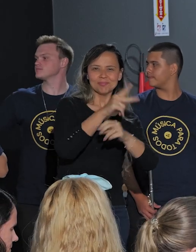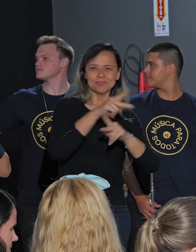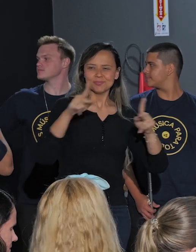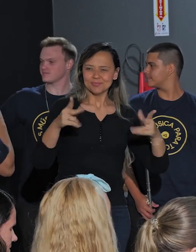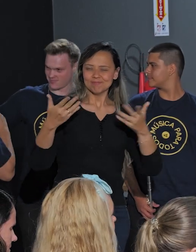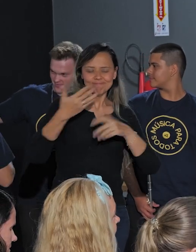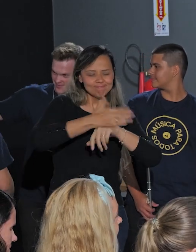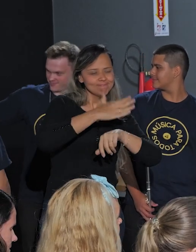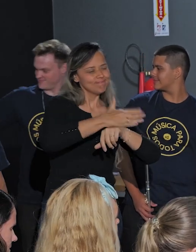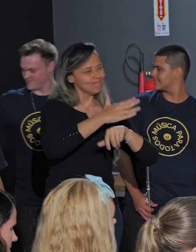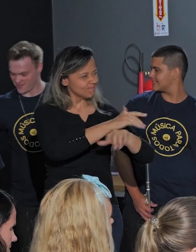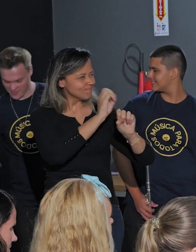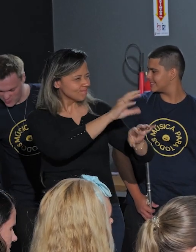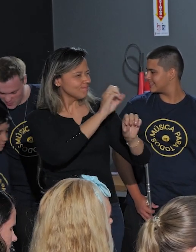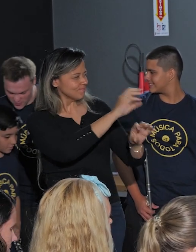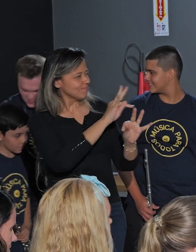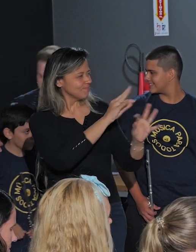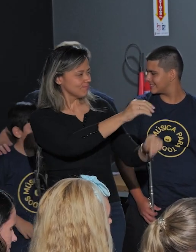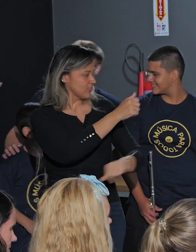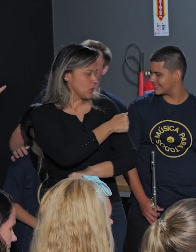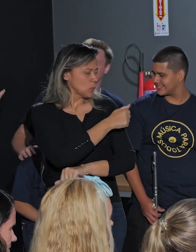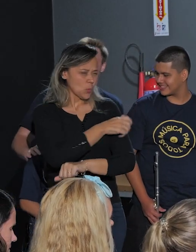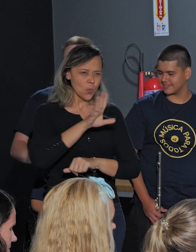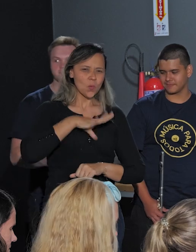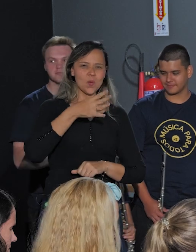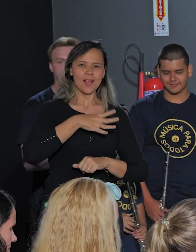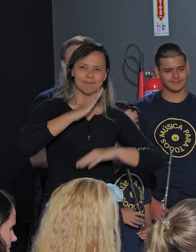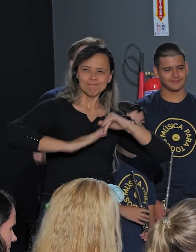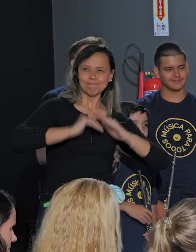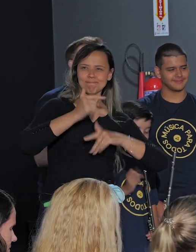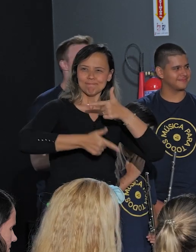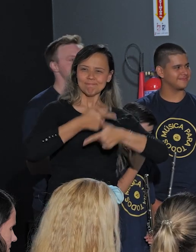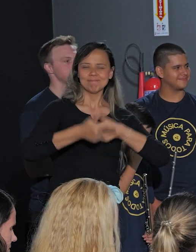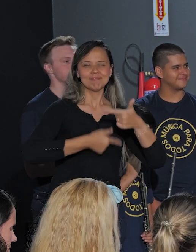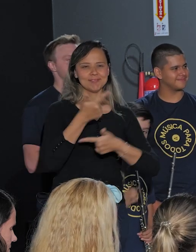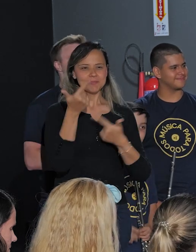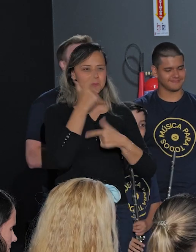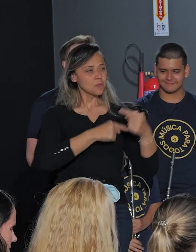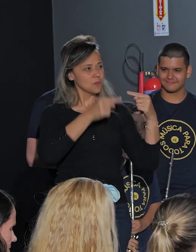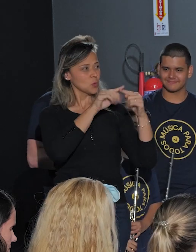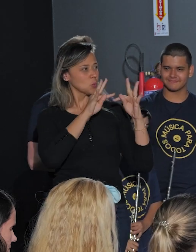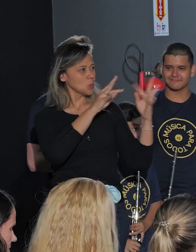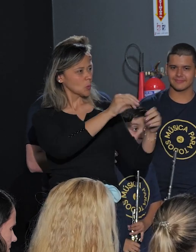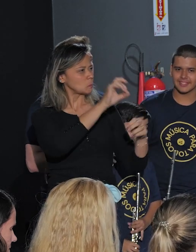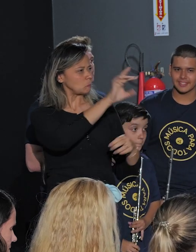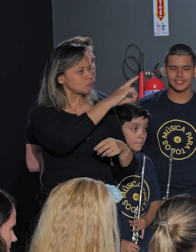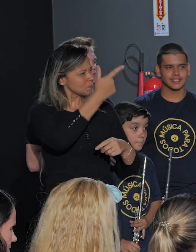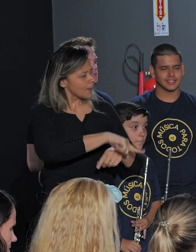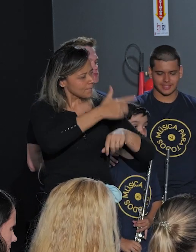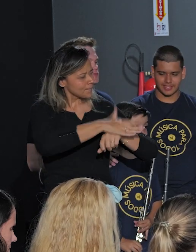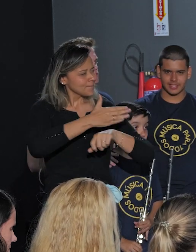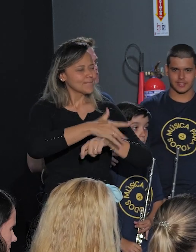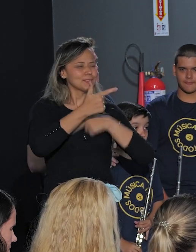pelo empenho, a todos os alunos, né, pela coragem, pela determinação. Estão todos aqui cada vez se